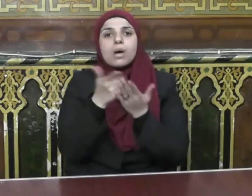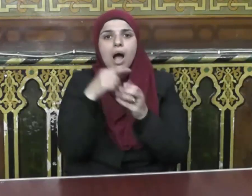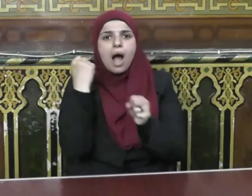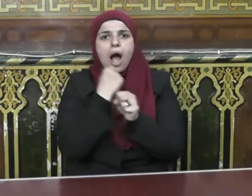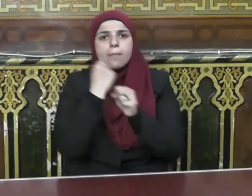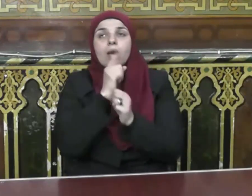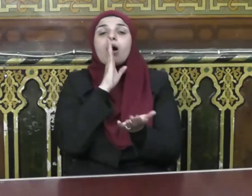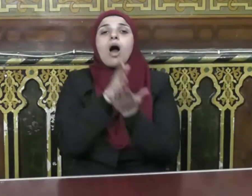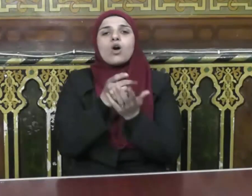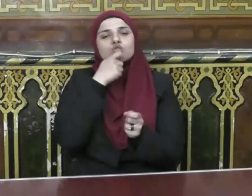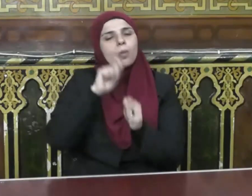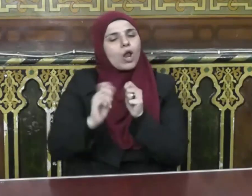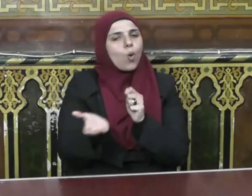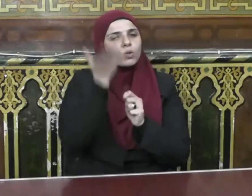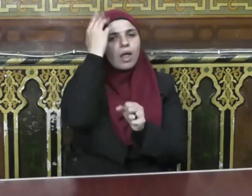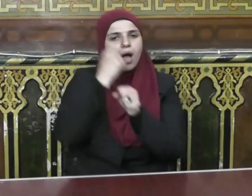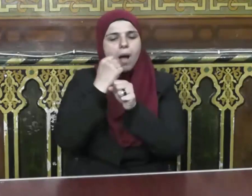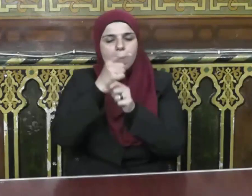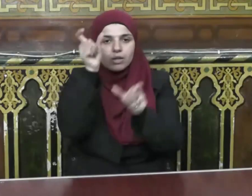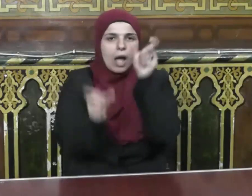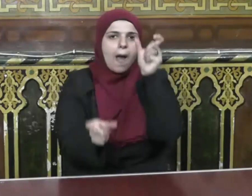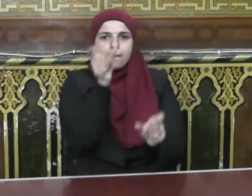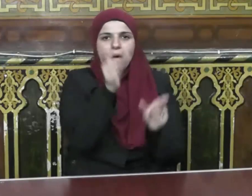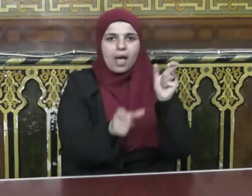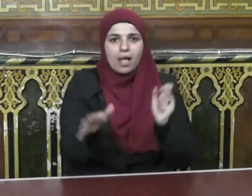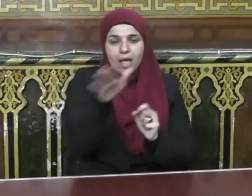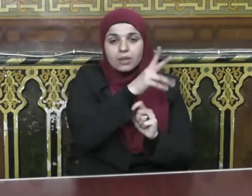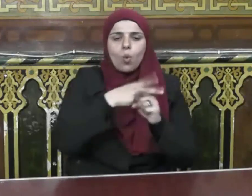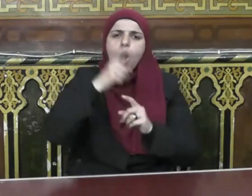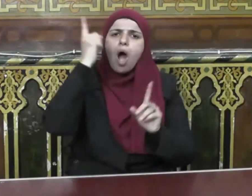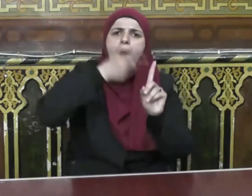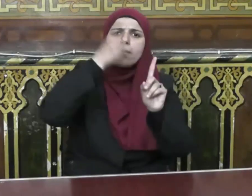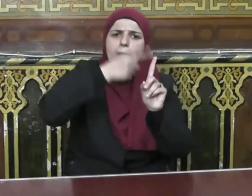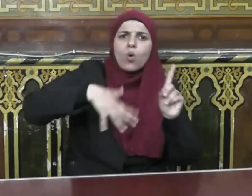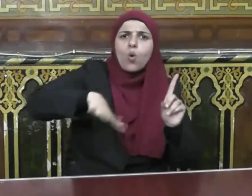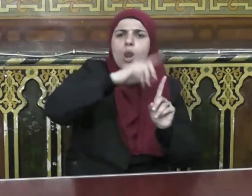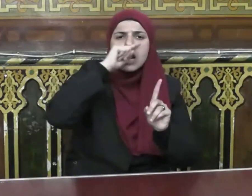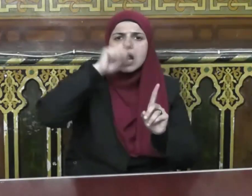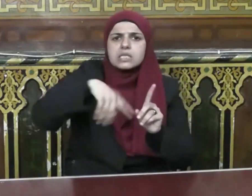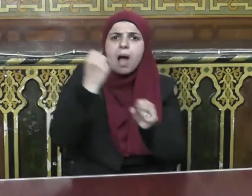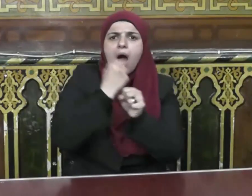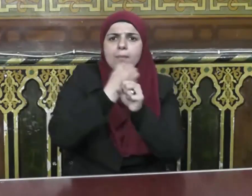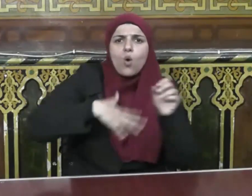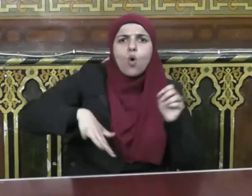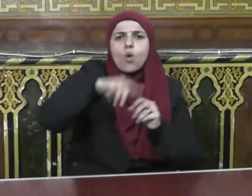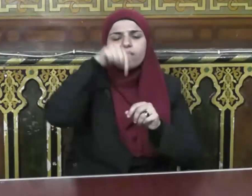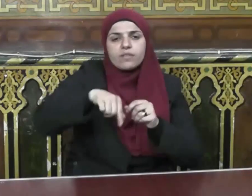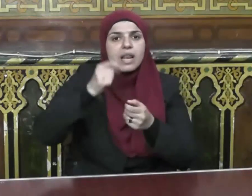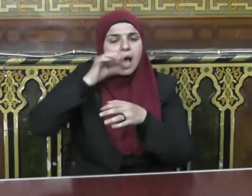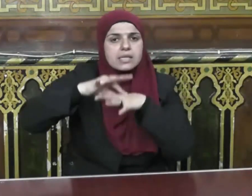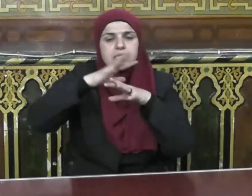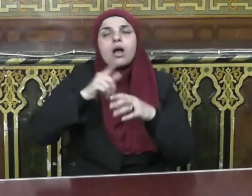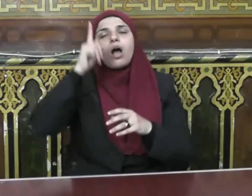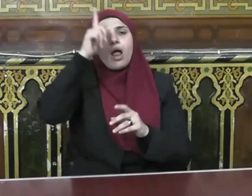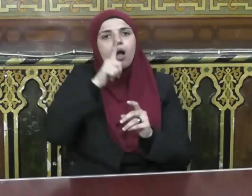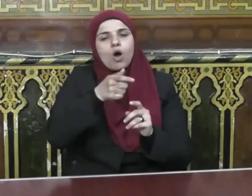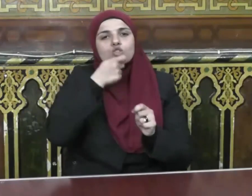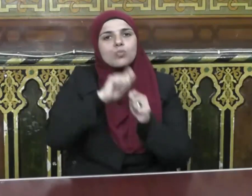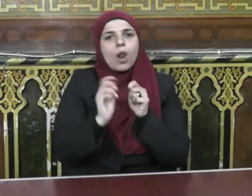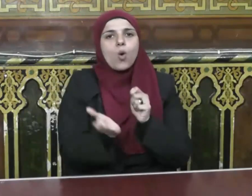الحق سبحانه بها عباده، وأمرهم أن يتعاملوا بها فيما بينهم، فقال سبحانه: لا